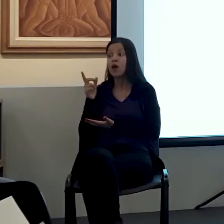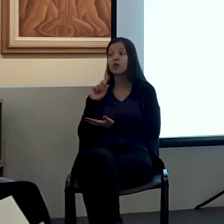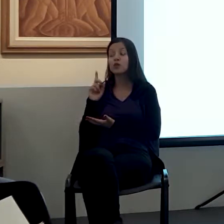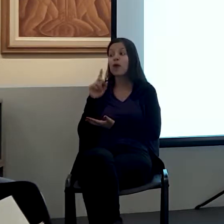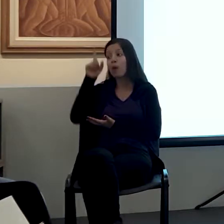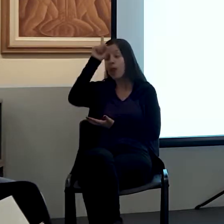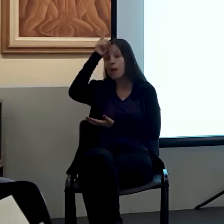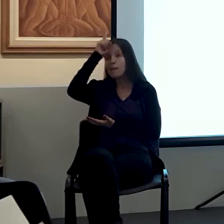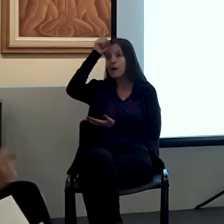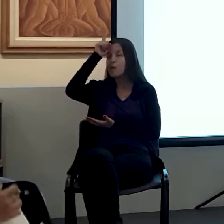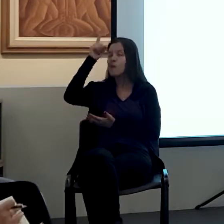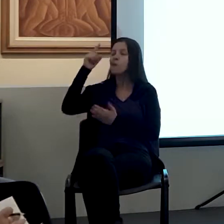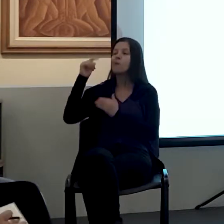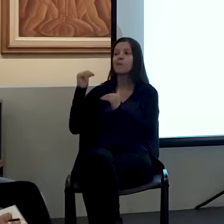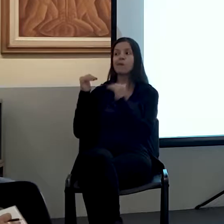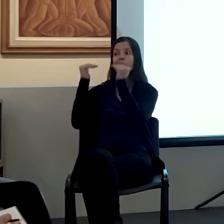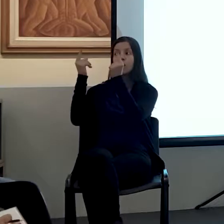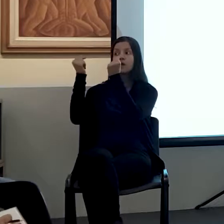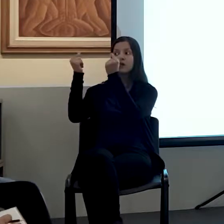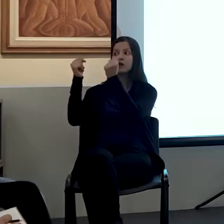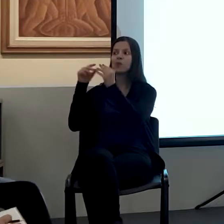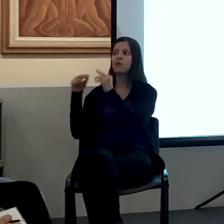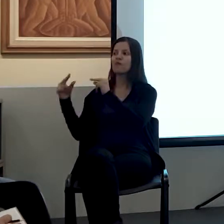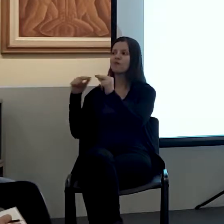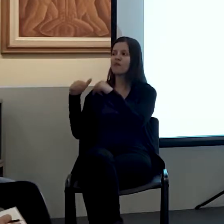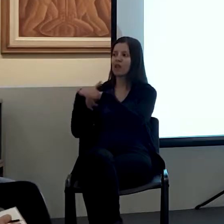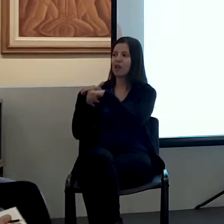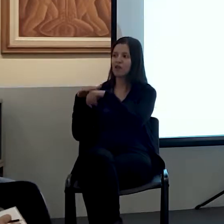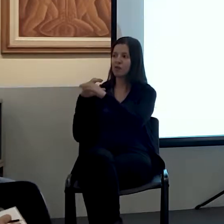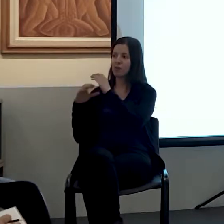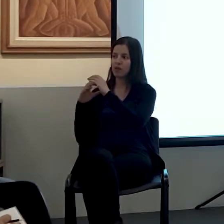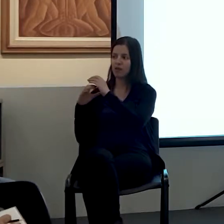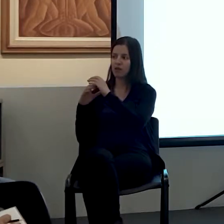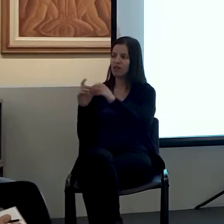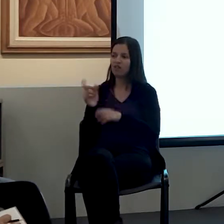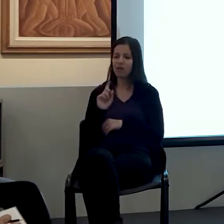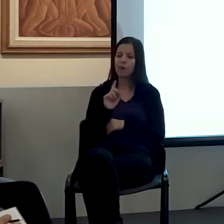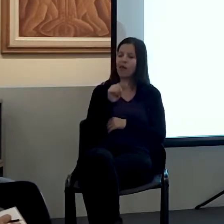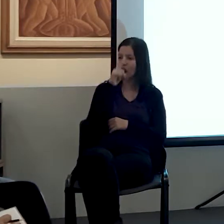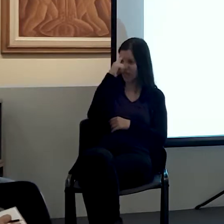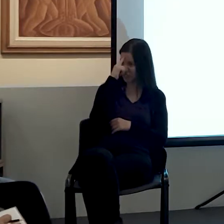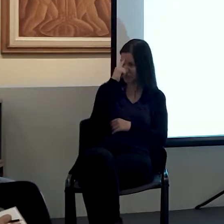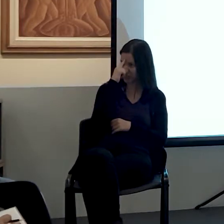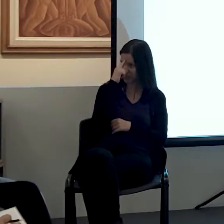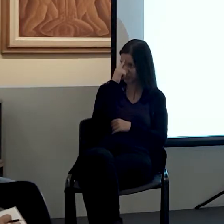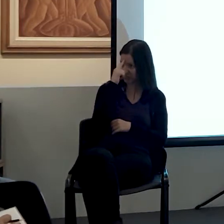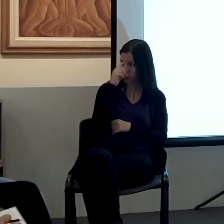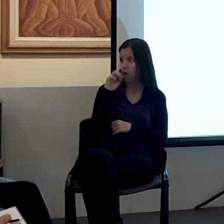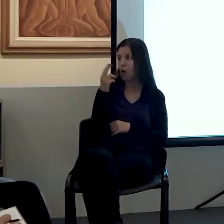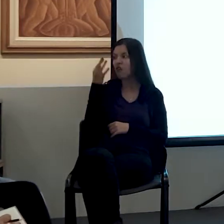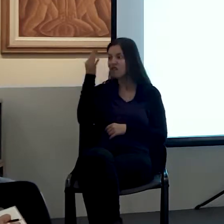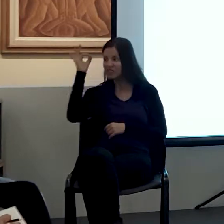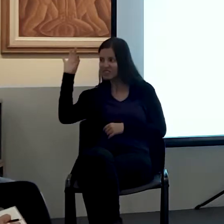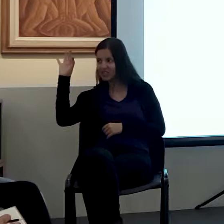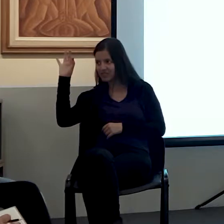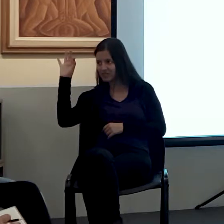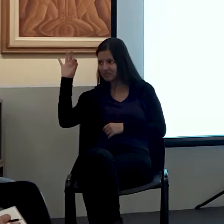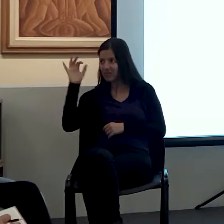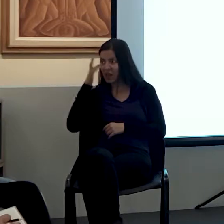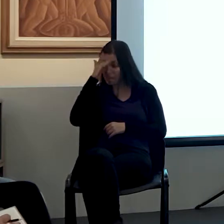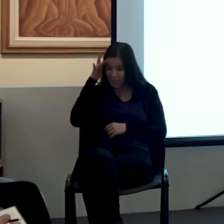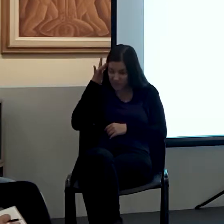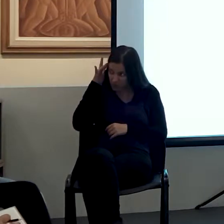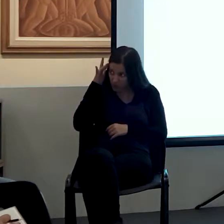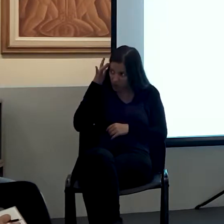elite falava latim da igreja, ou francês, ou qualquer coisa assim dos nobres. O povão